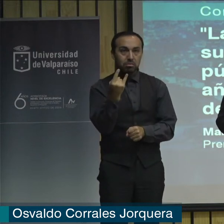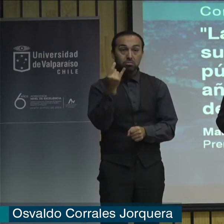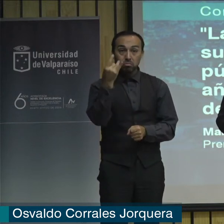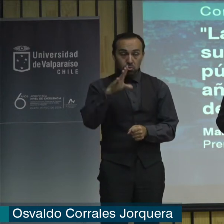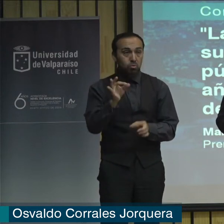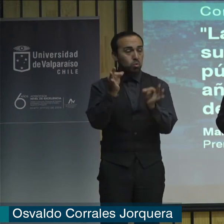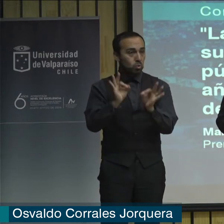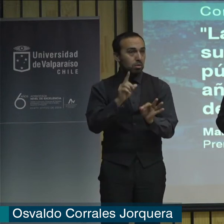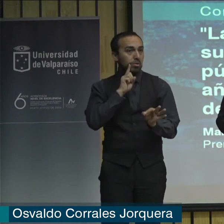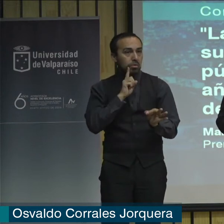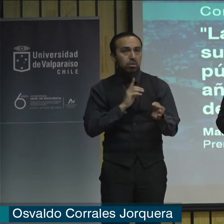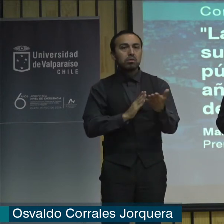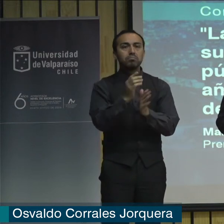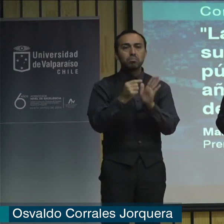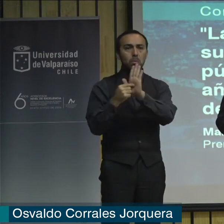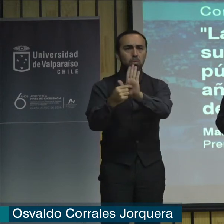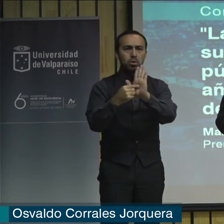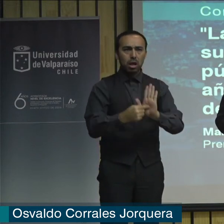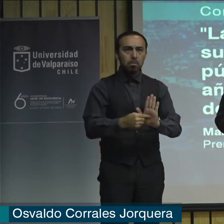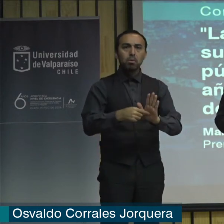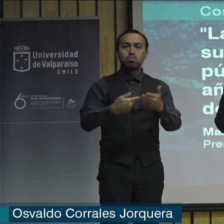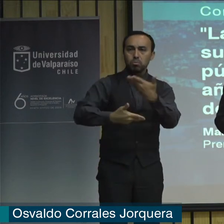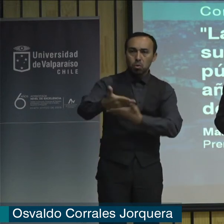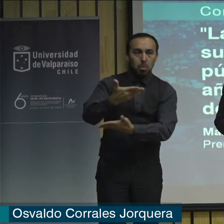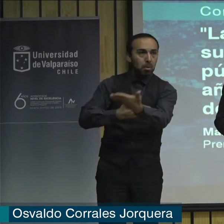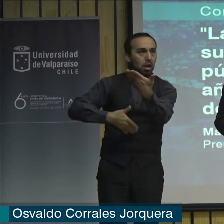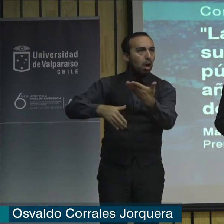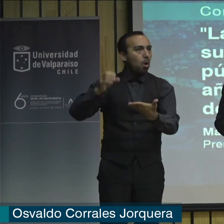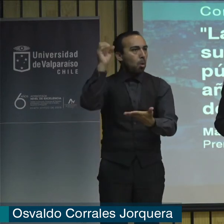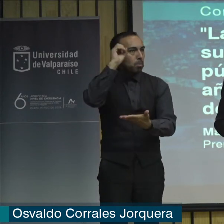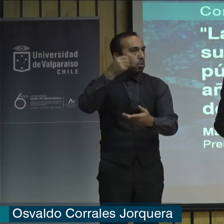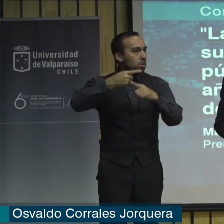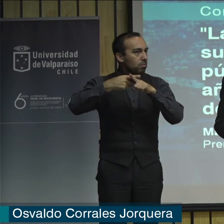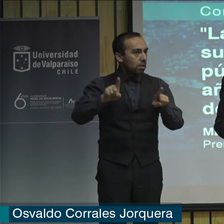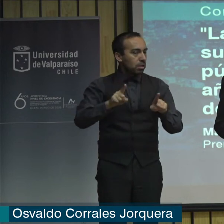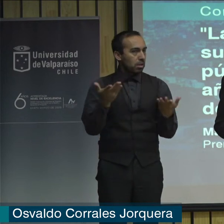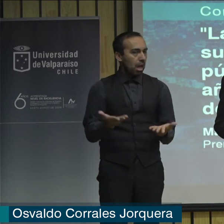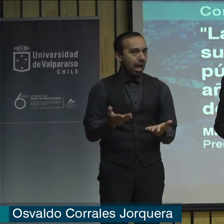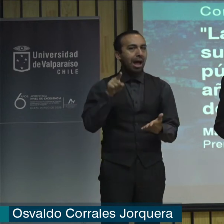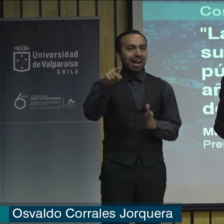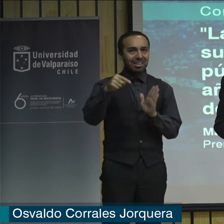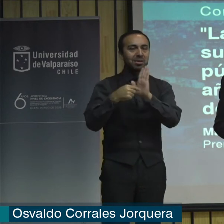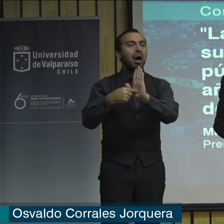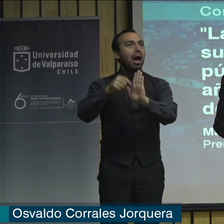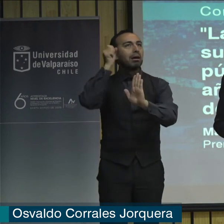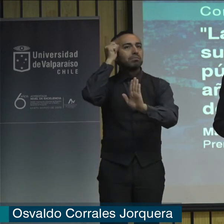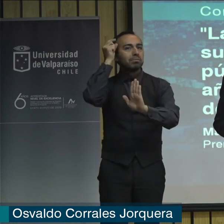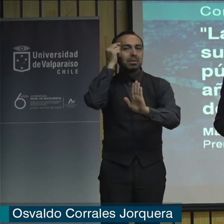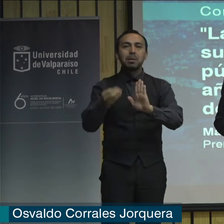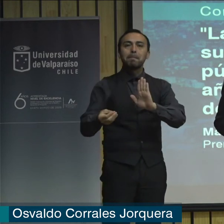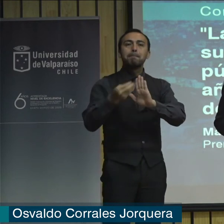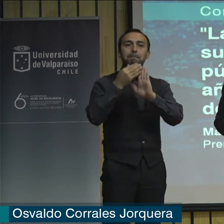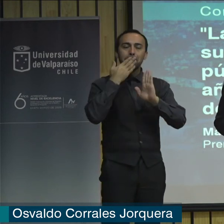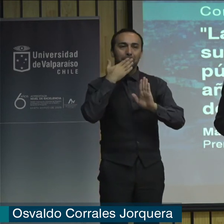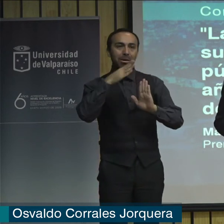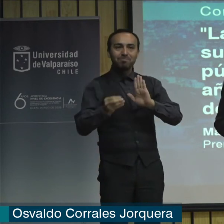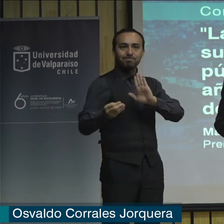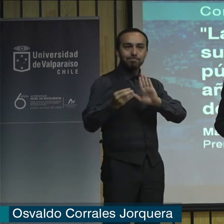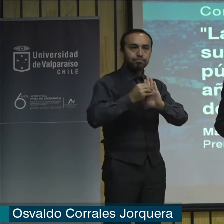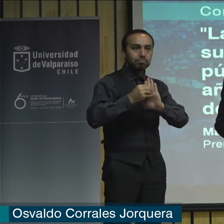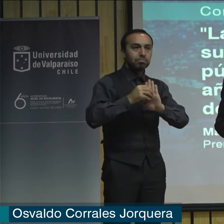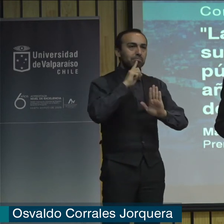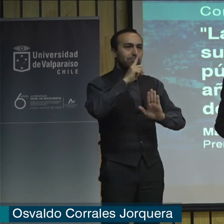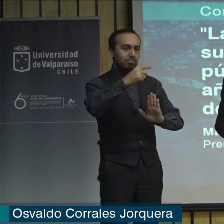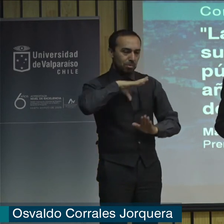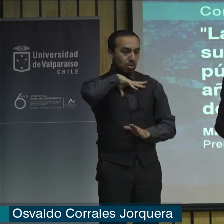sano intercambio de puntos de vista es que resuenan con mayor profundidad las palabras de bello